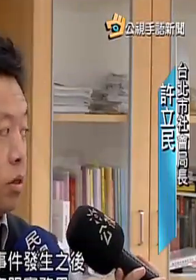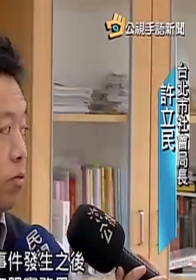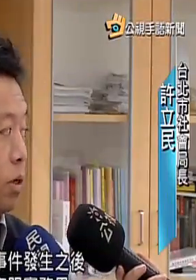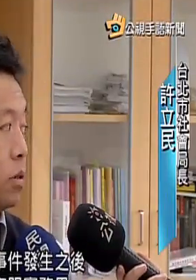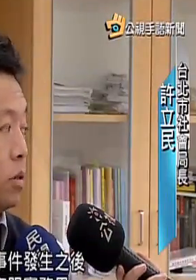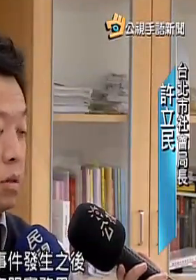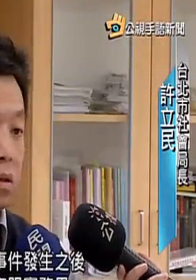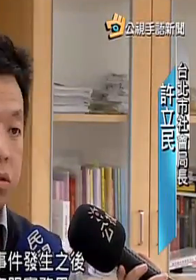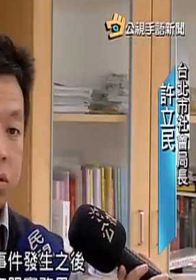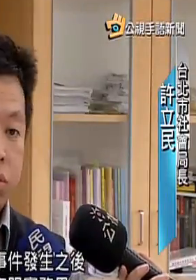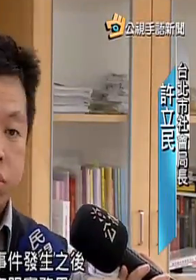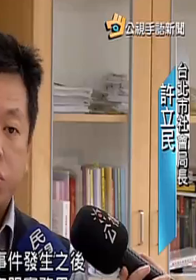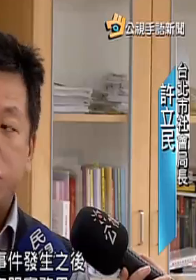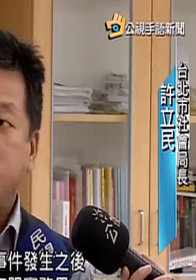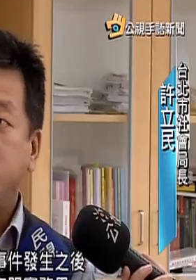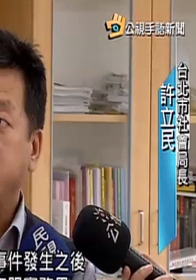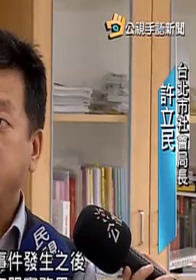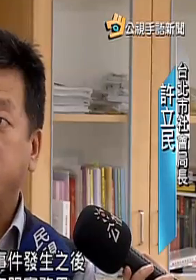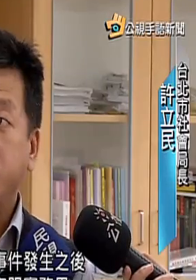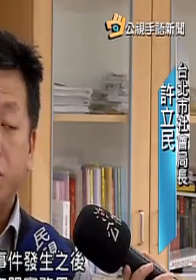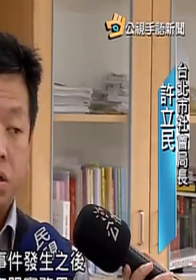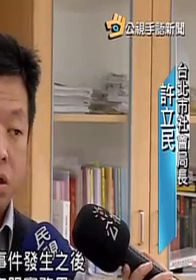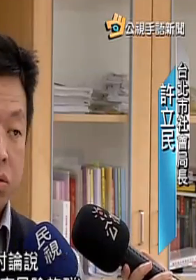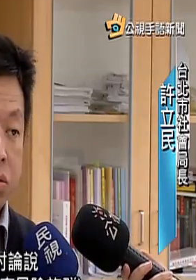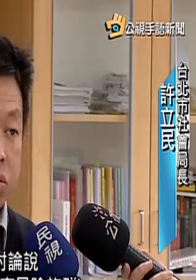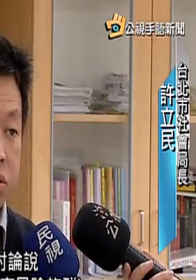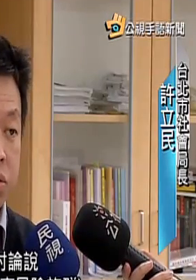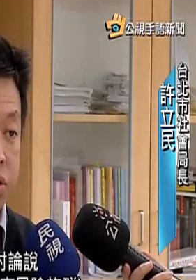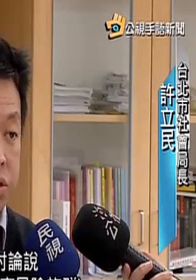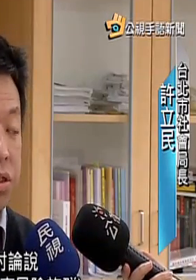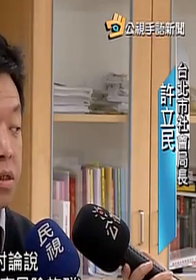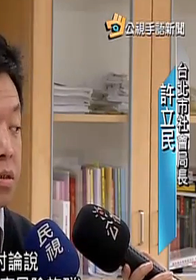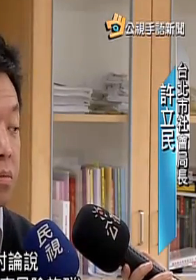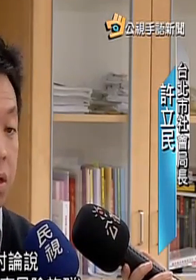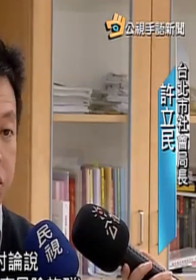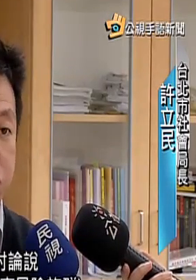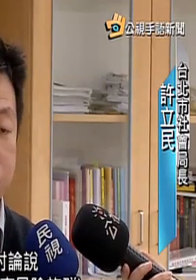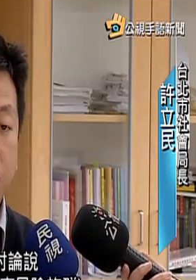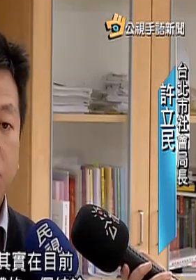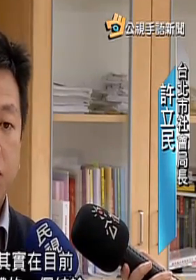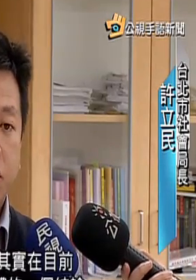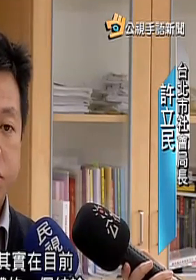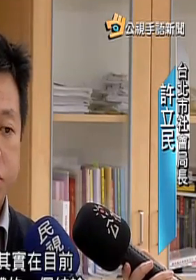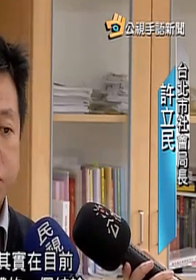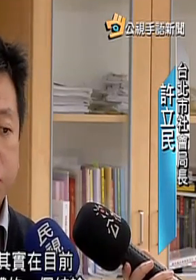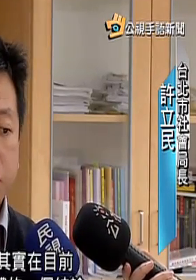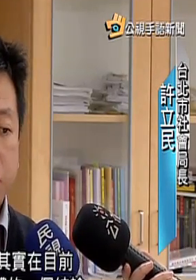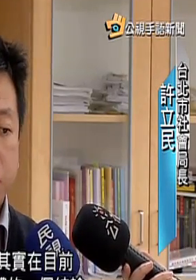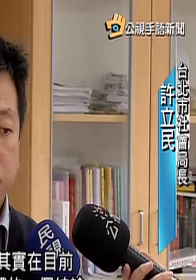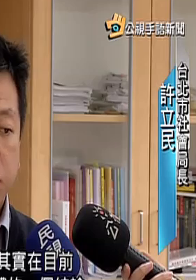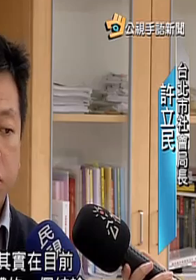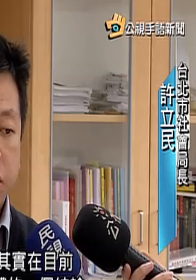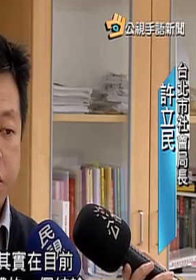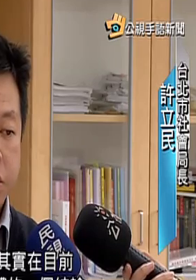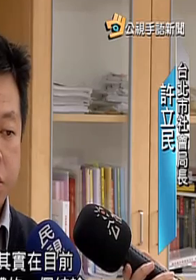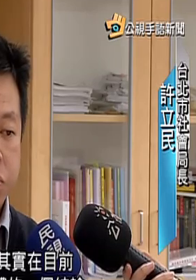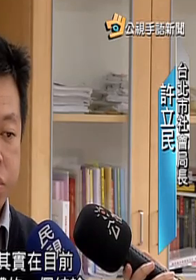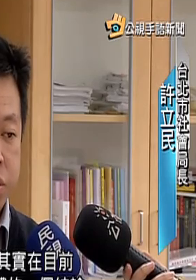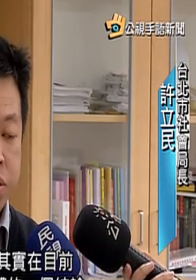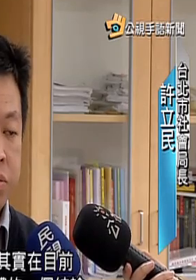件发生之后，其实学者专家跟实务界一直在讨论说，这种隐性的怎么捞出来？那其实在目前一直没